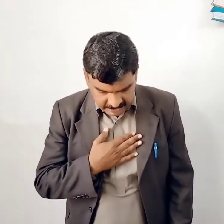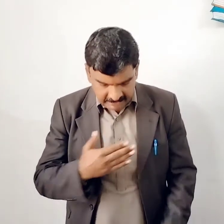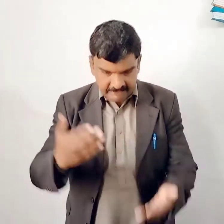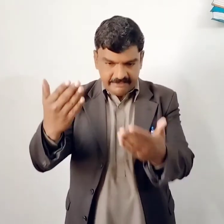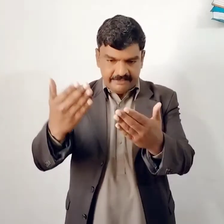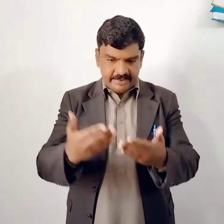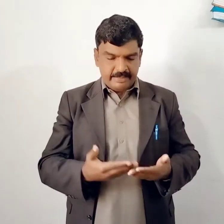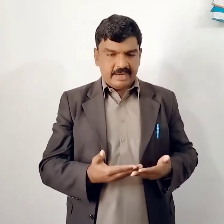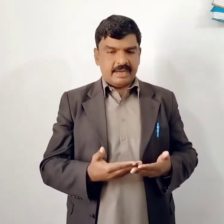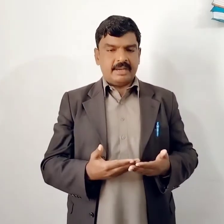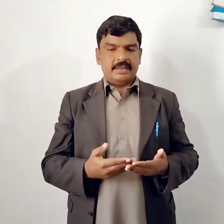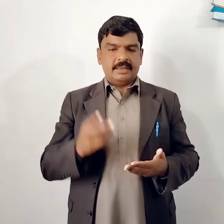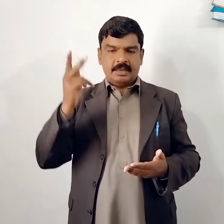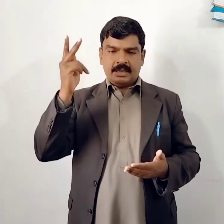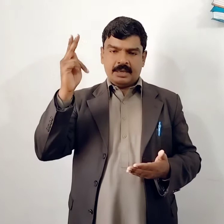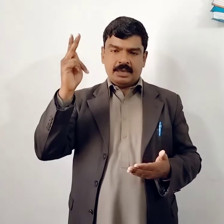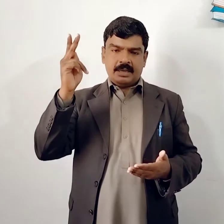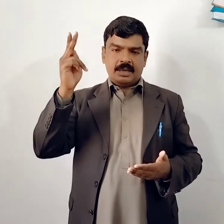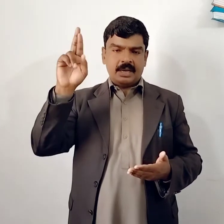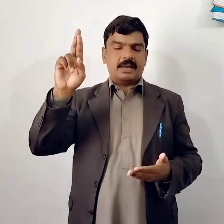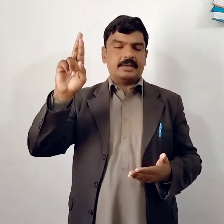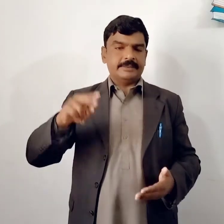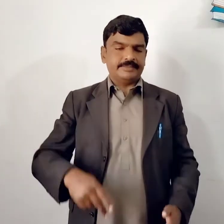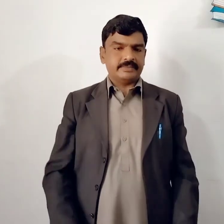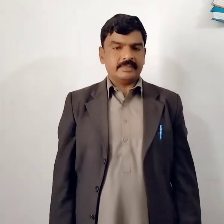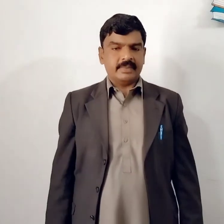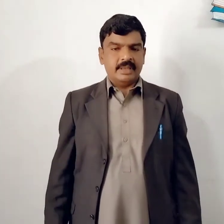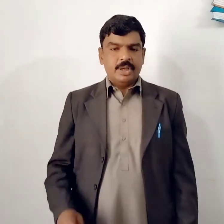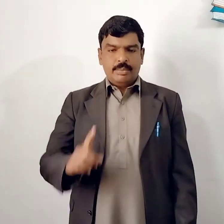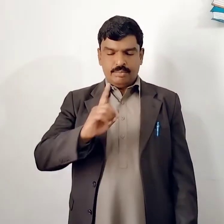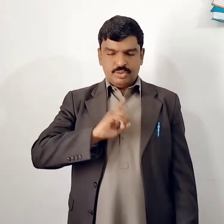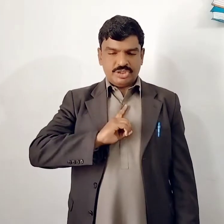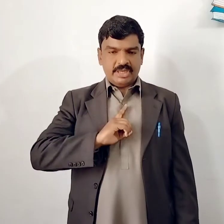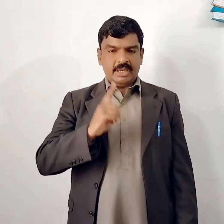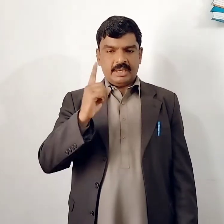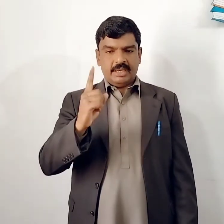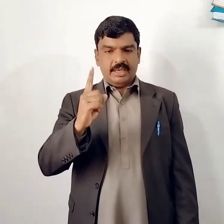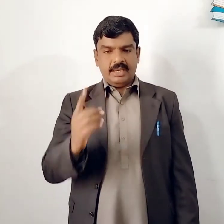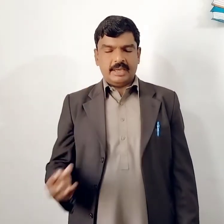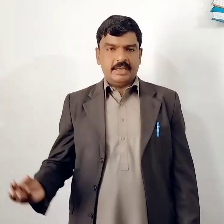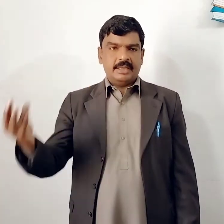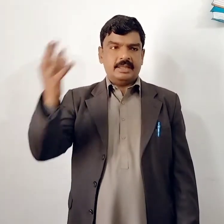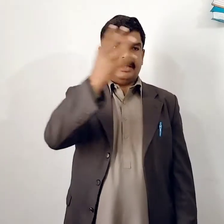मेहरबानी फरमा कर मुझे एक